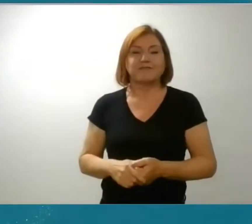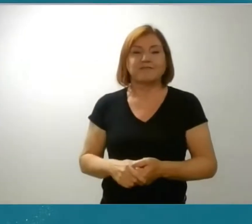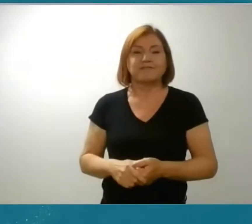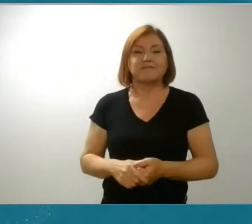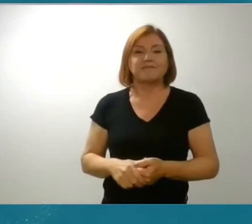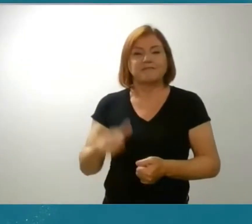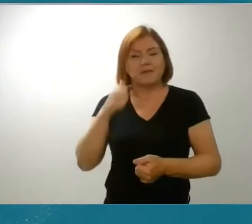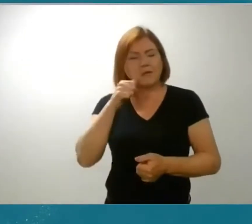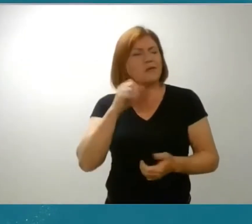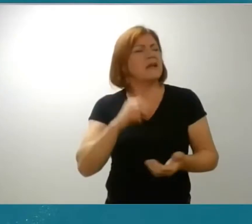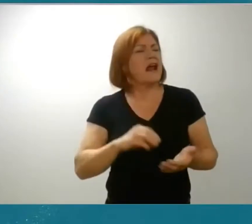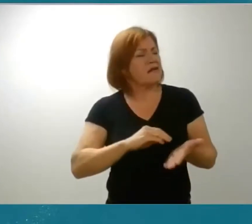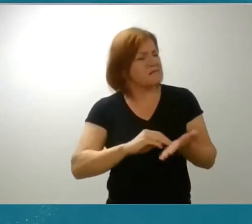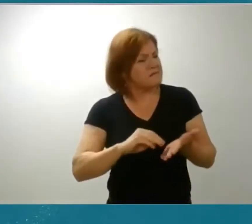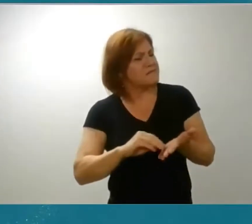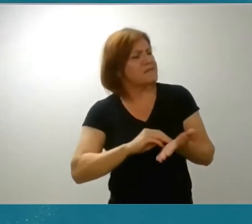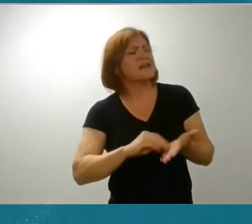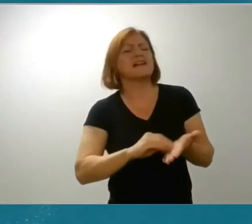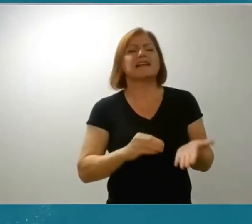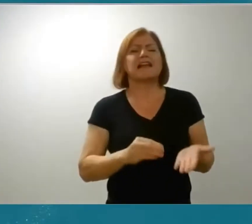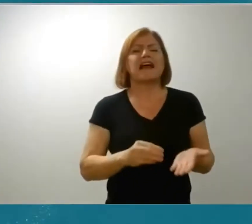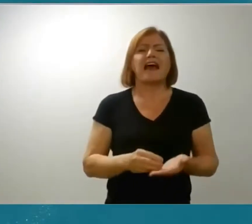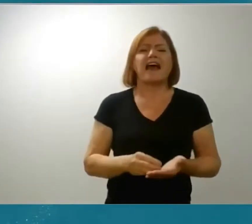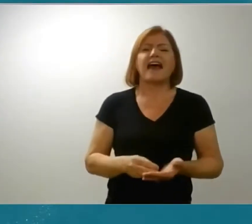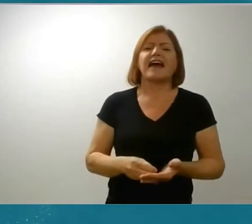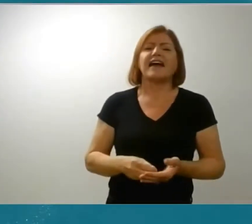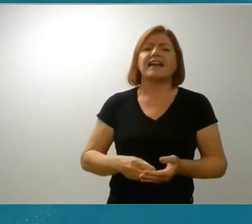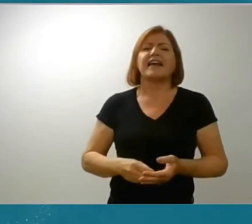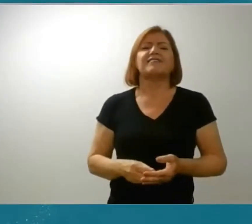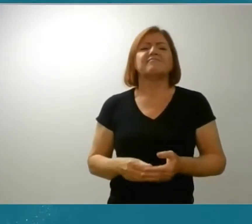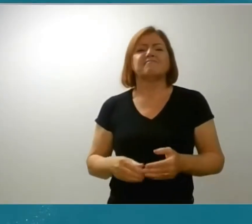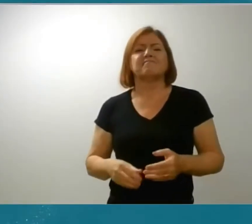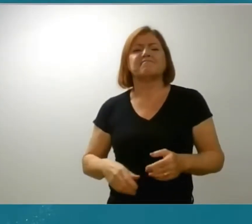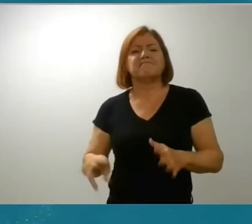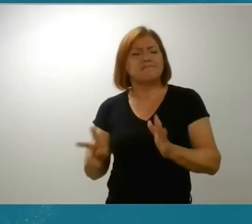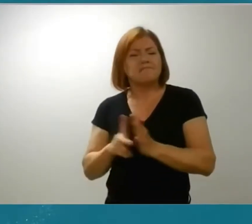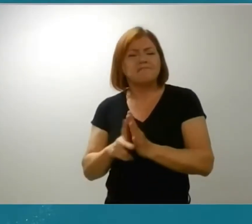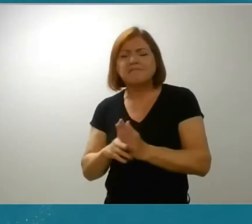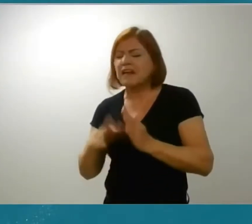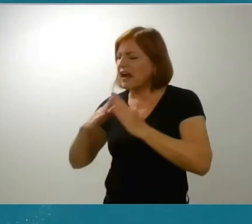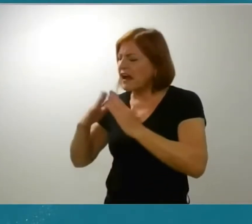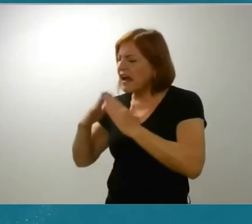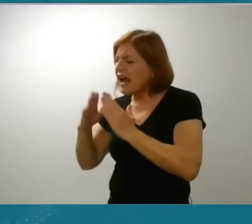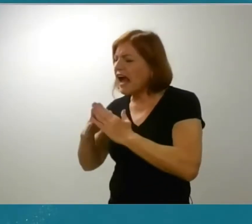secretária, é mulher dona de casa, é mulher... Me ajuda, vocês mulheres, me ajudem.